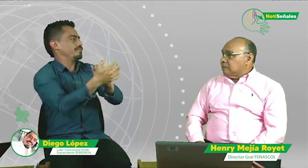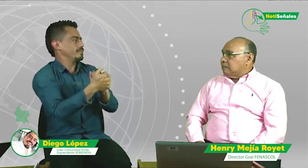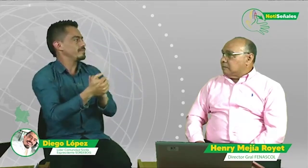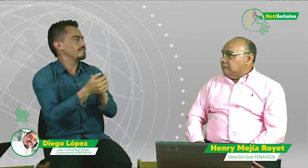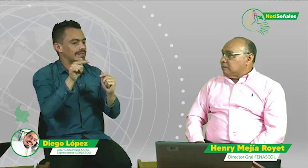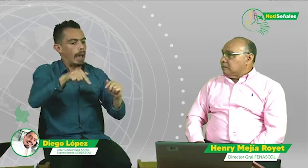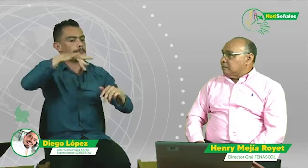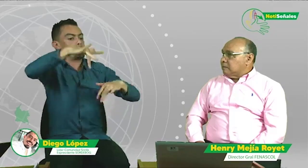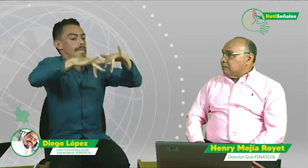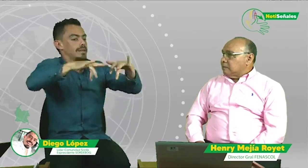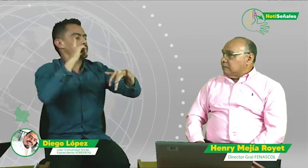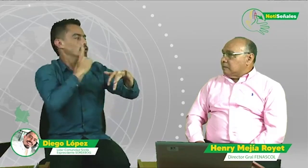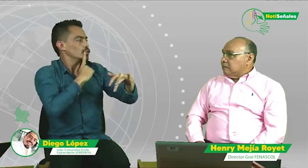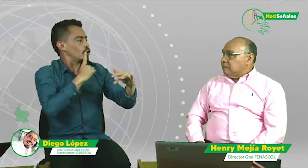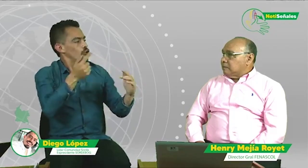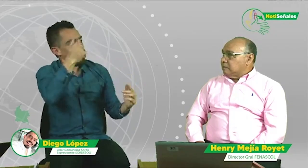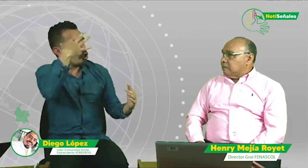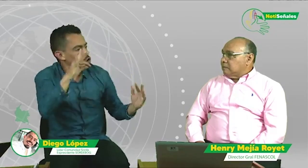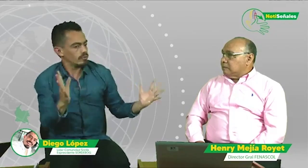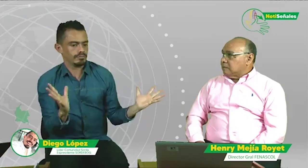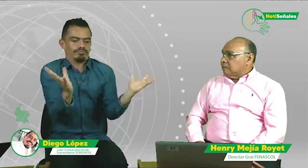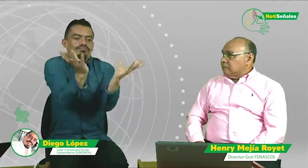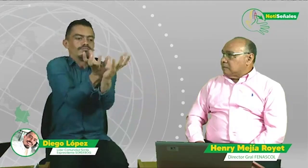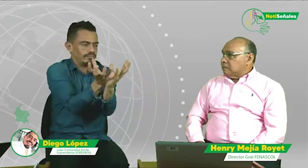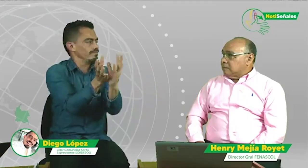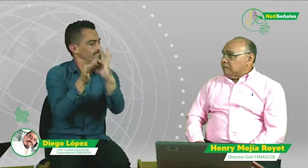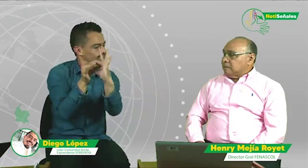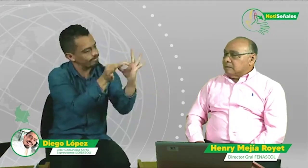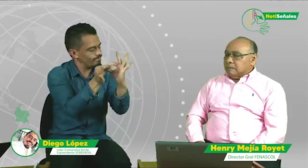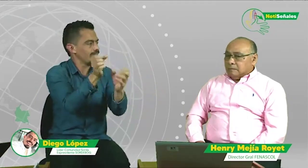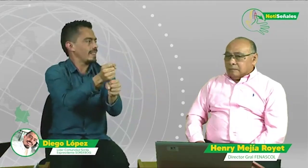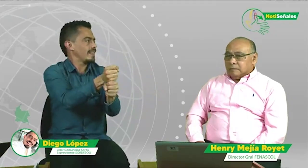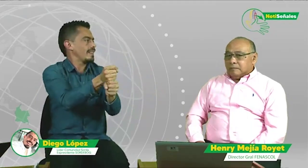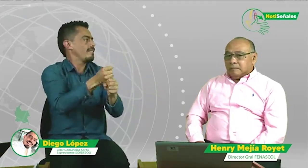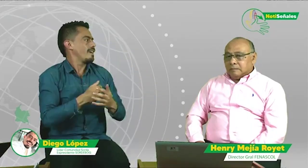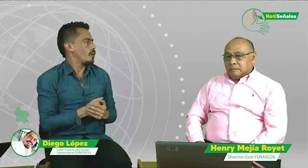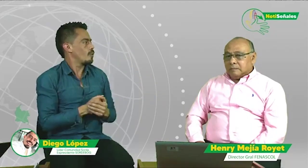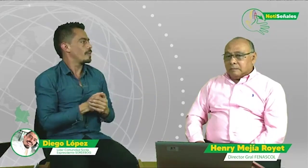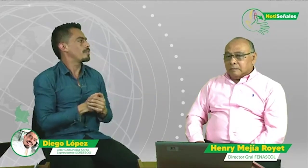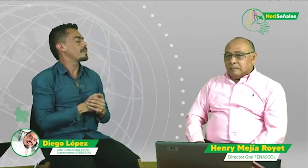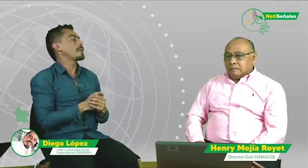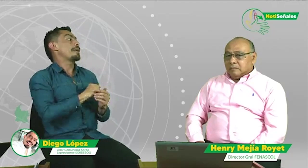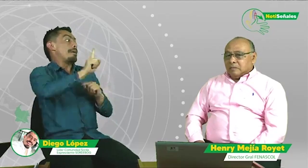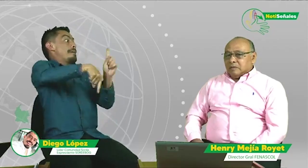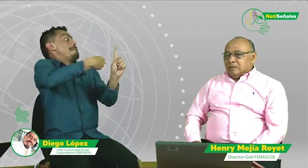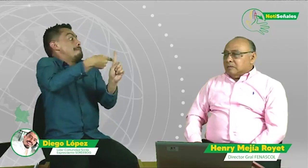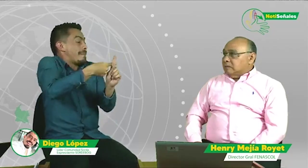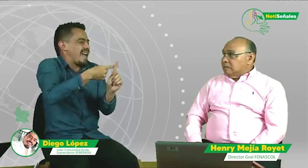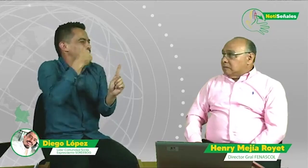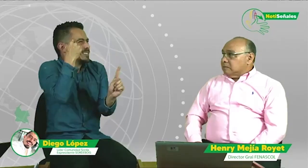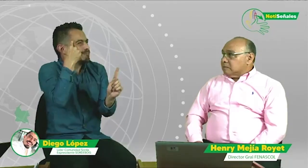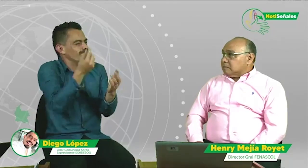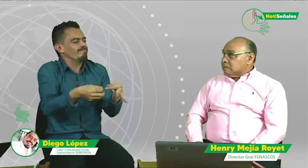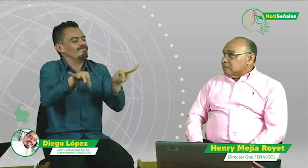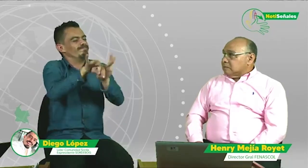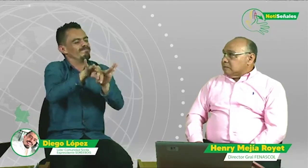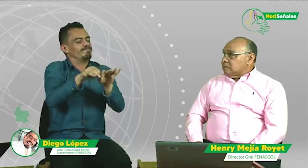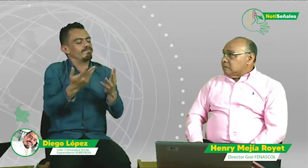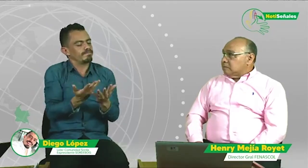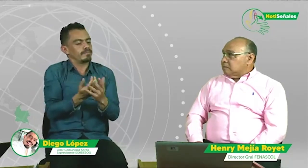educativa para las personas sordas, que obviamente pues sea un sistema en el cual puedan estar tanto personas sordas como personas